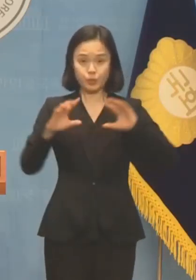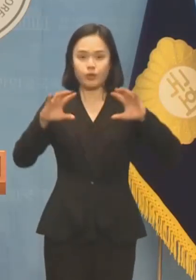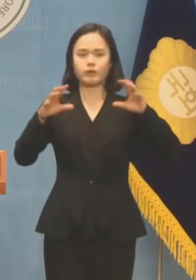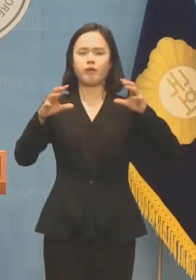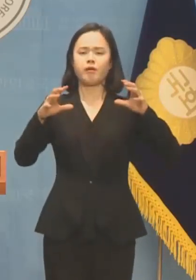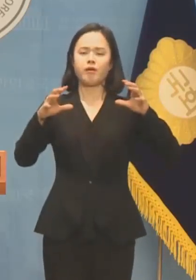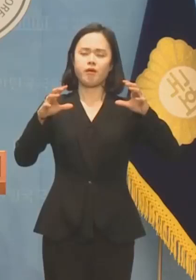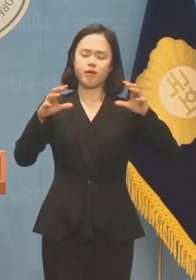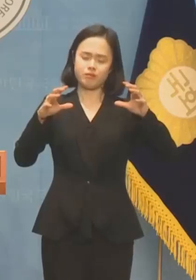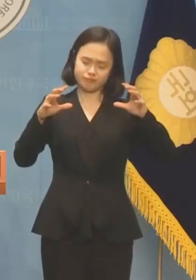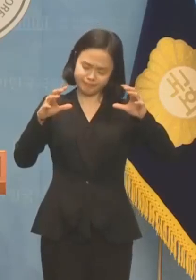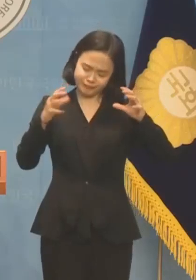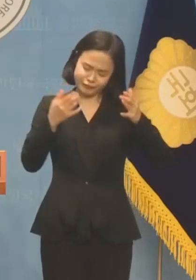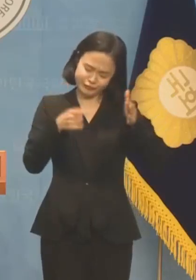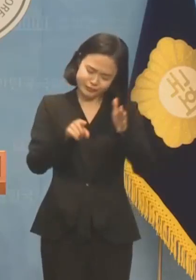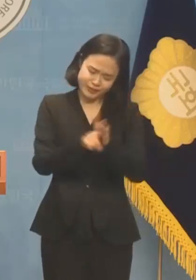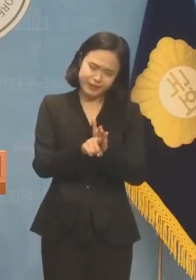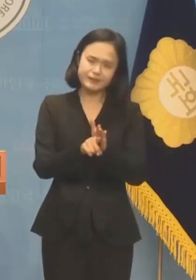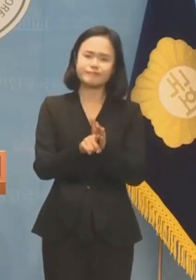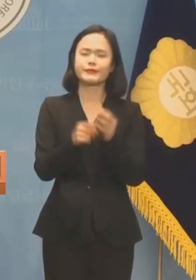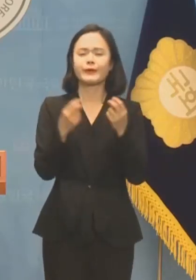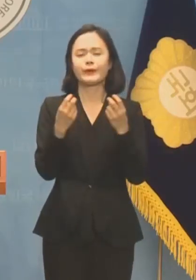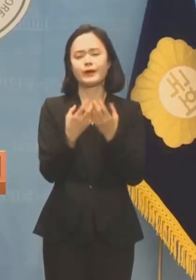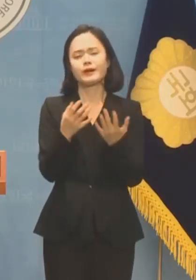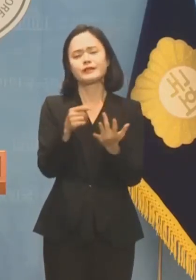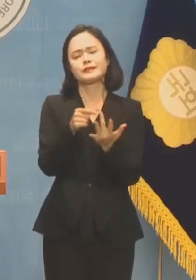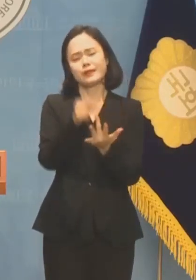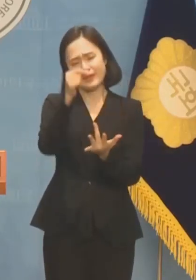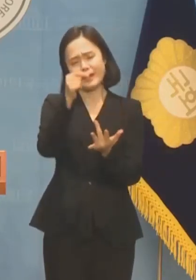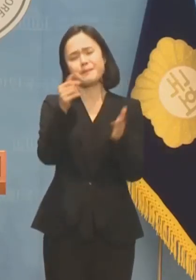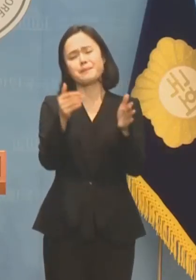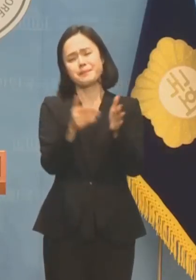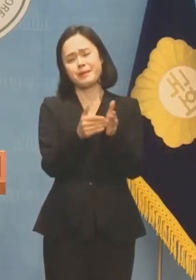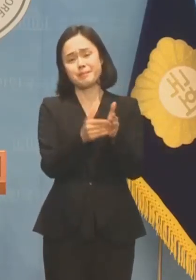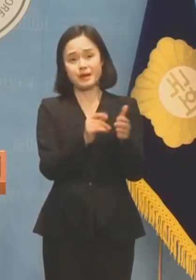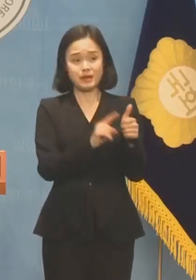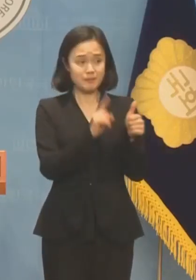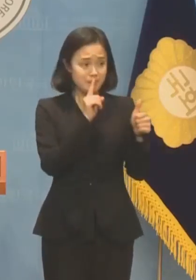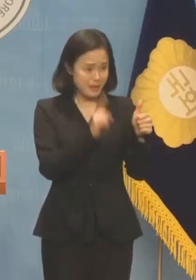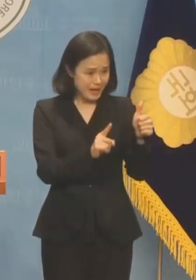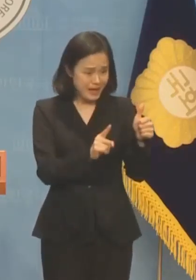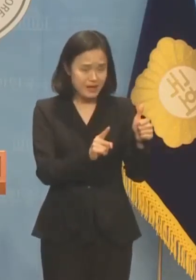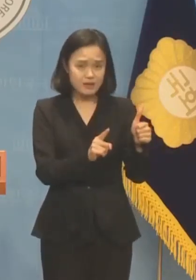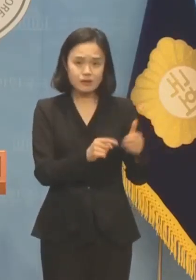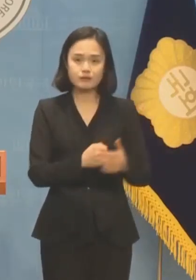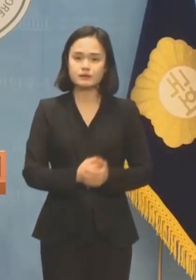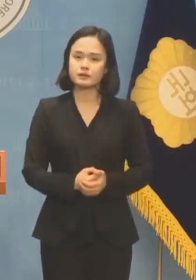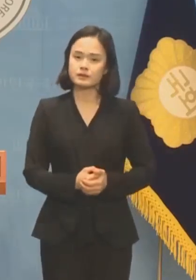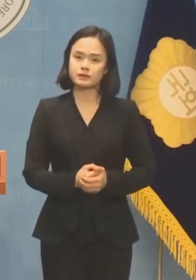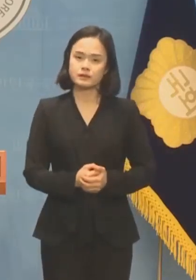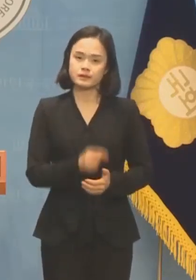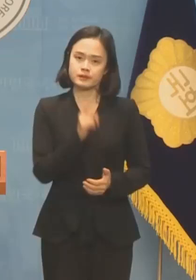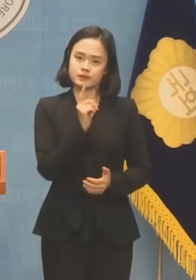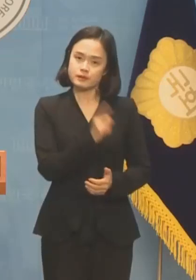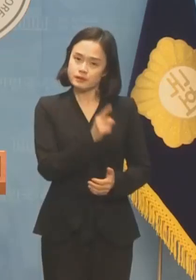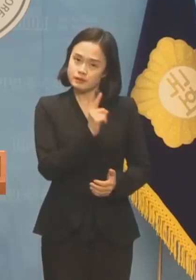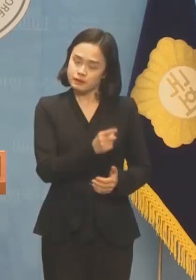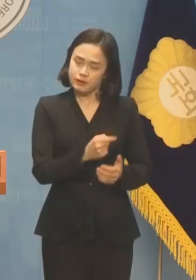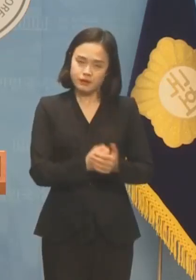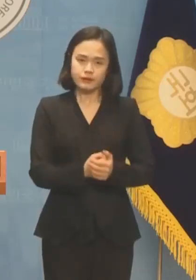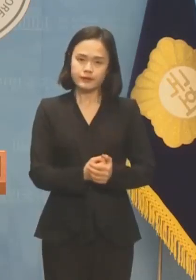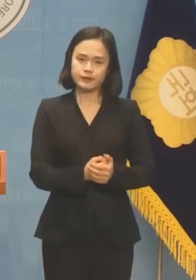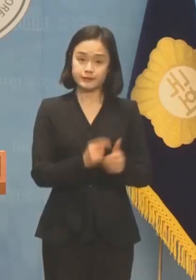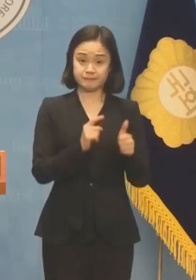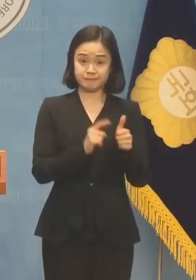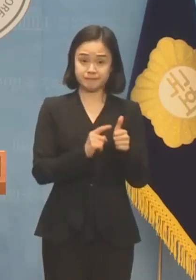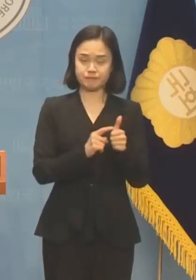끝까지 거짓 선동했습니다. 당시 연일 터지는 불법 비리 게이트로 자신의 존립이